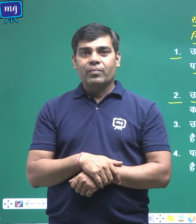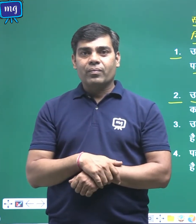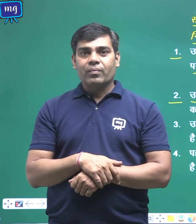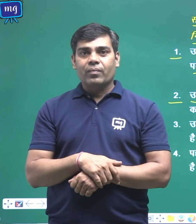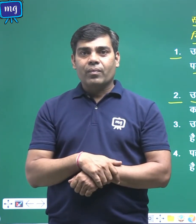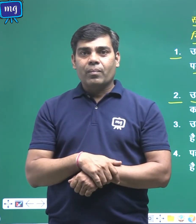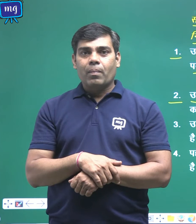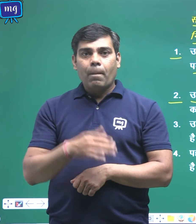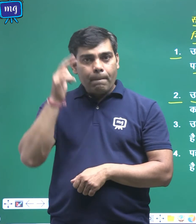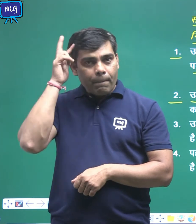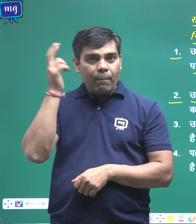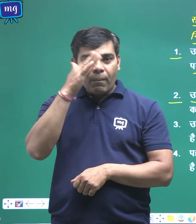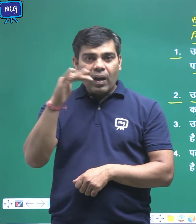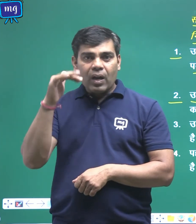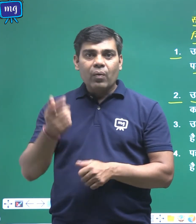पहाड़ों की